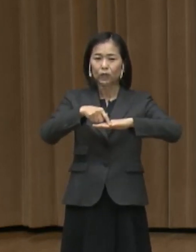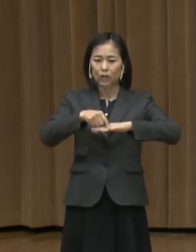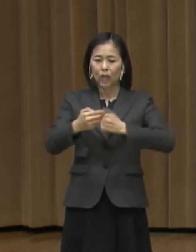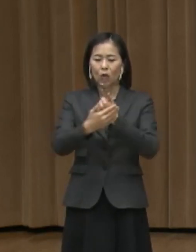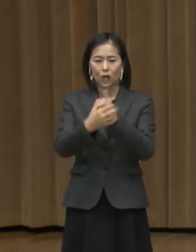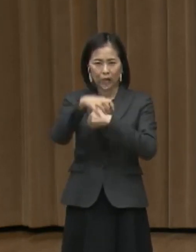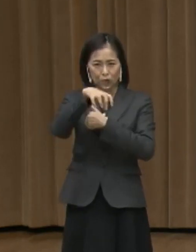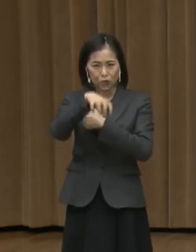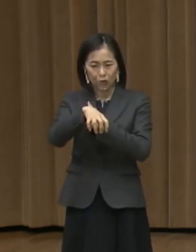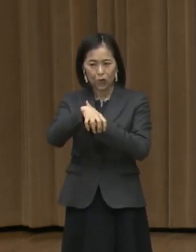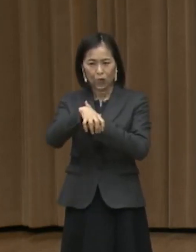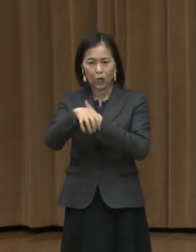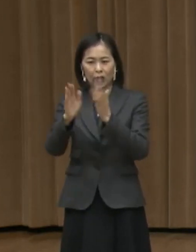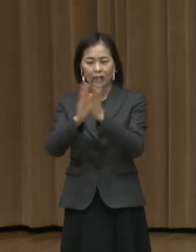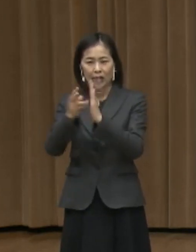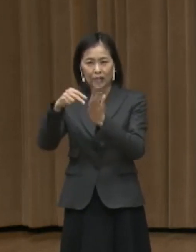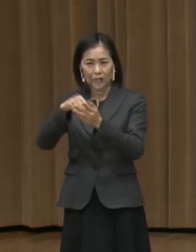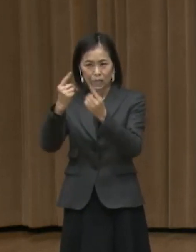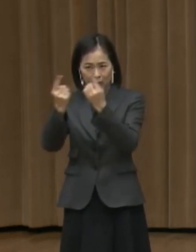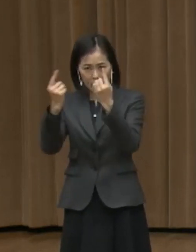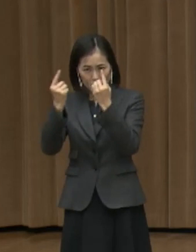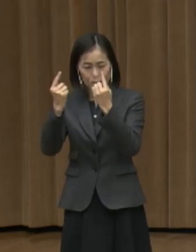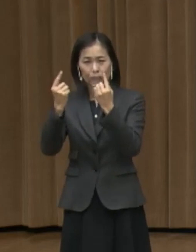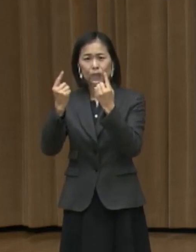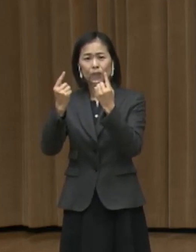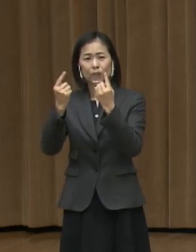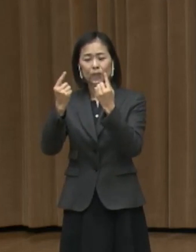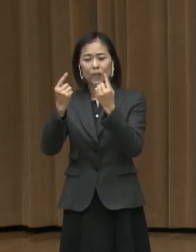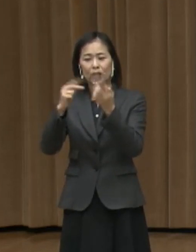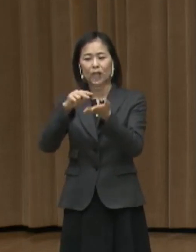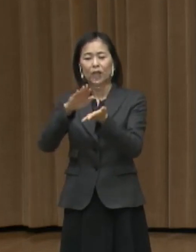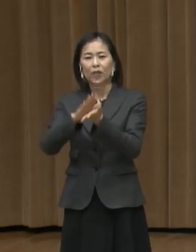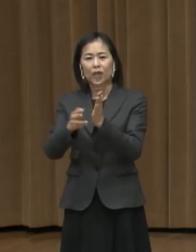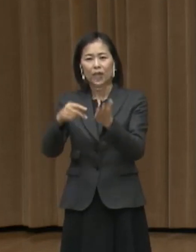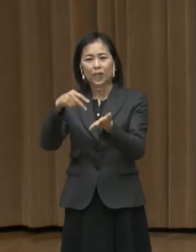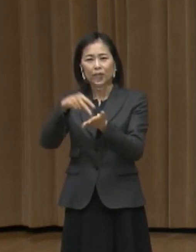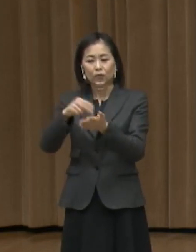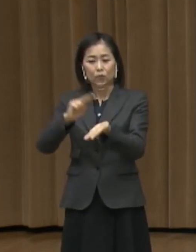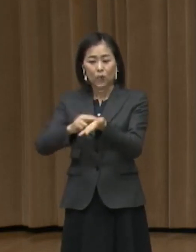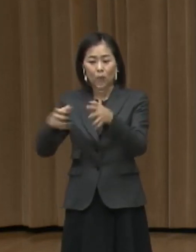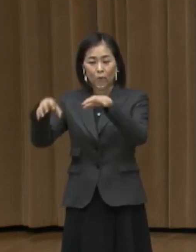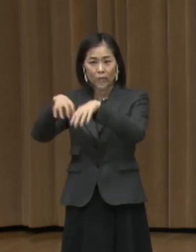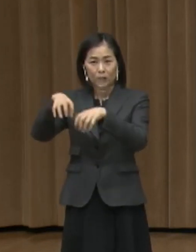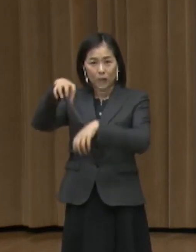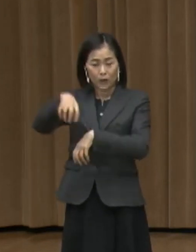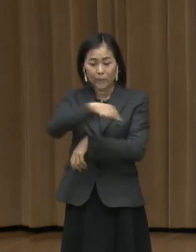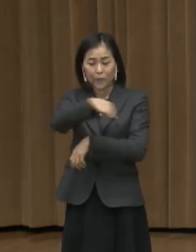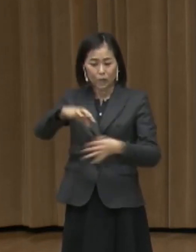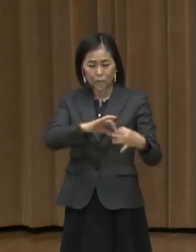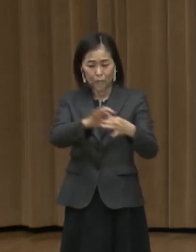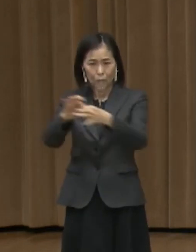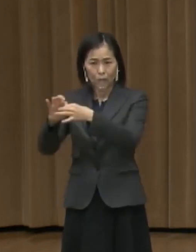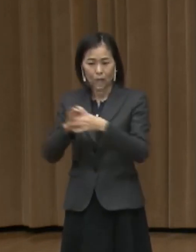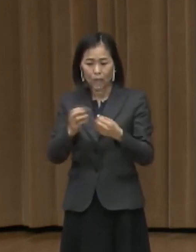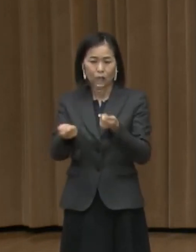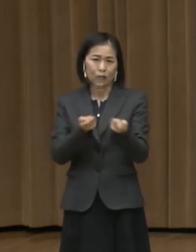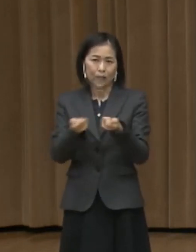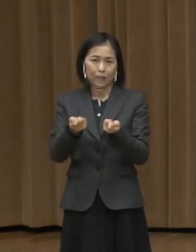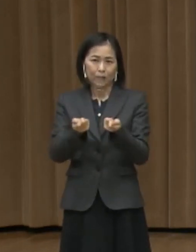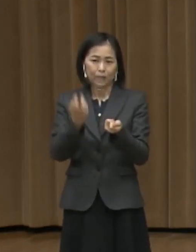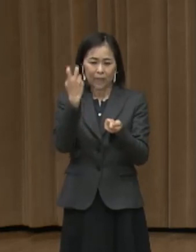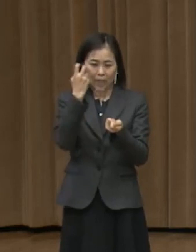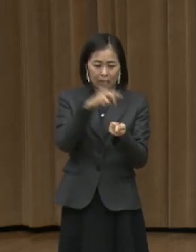所、埼玉県立大学、および埼玉県立病院機構などの調整等、幅広い業務の管